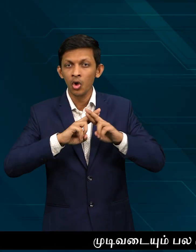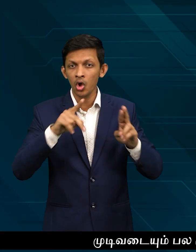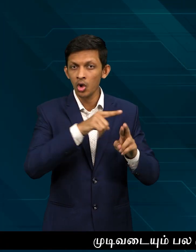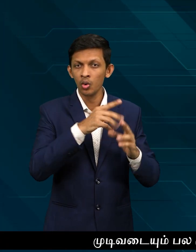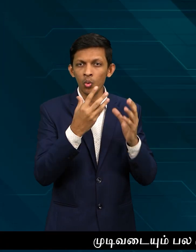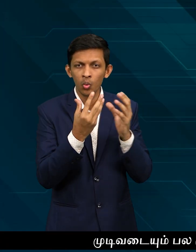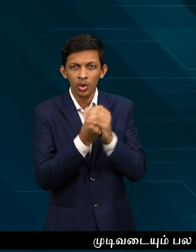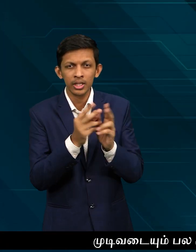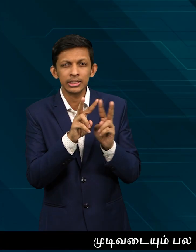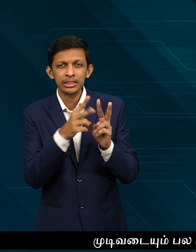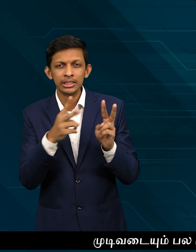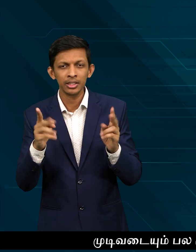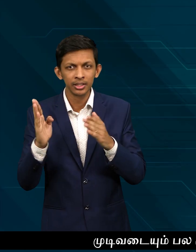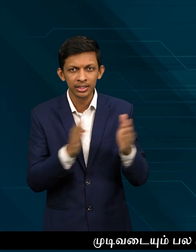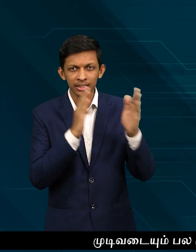அவதானிக்கிறோம்.